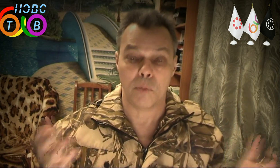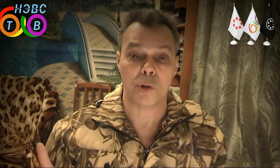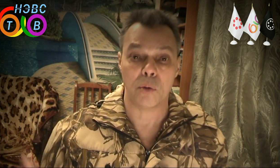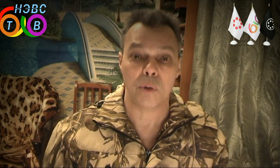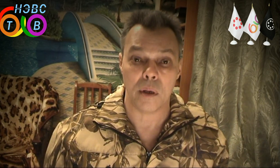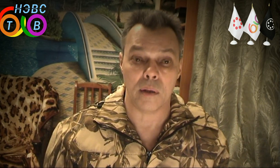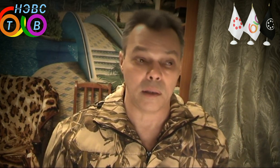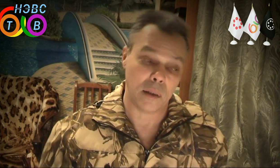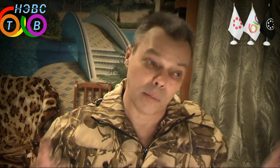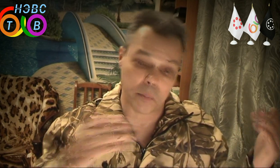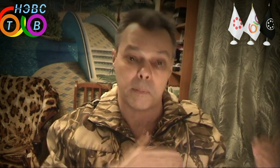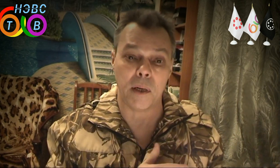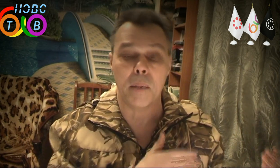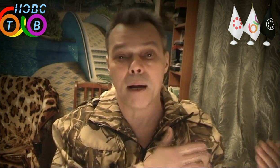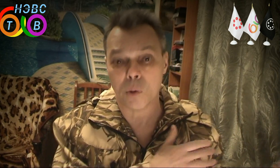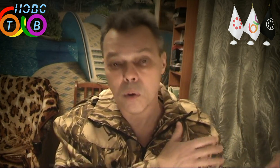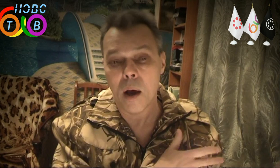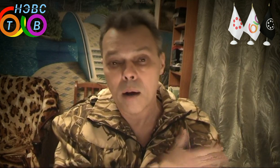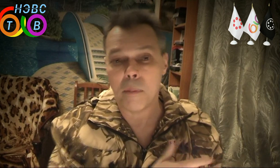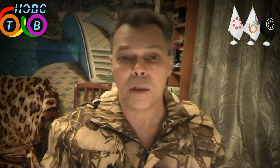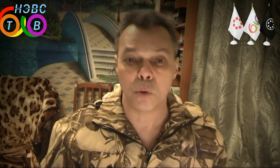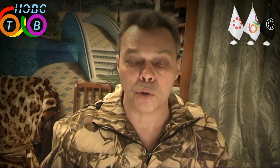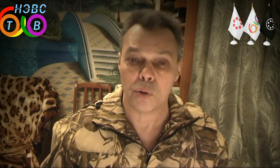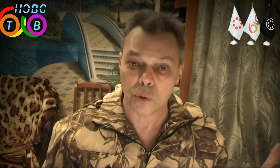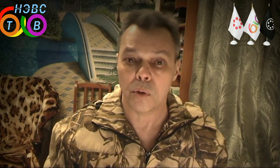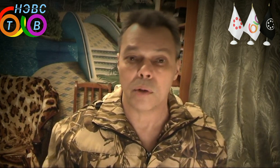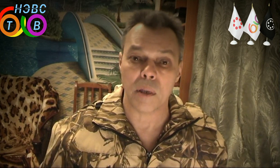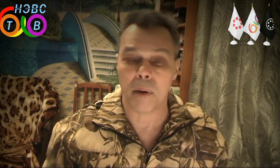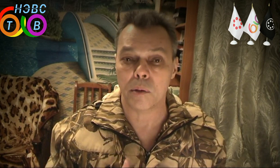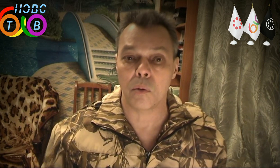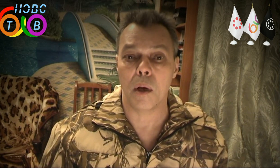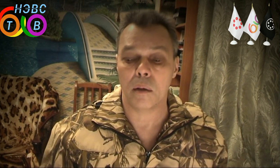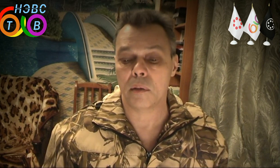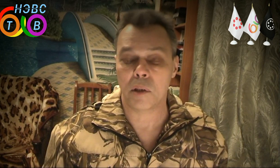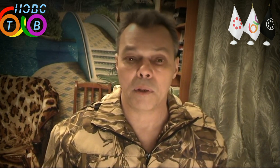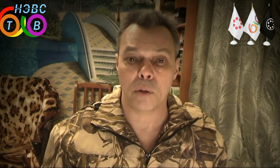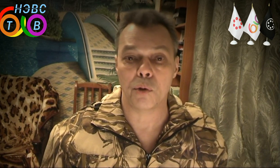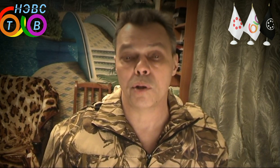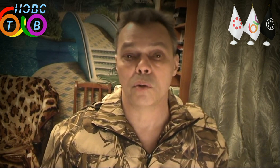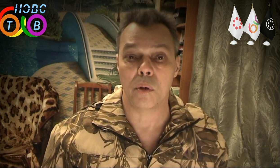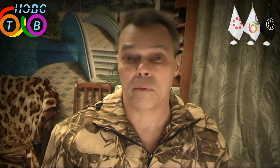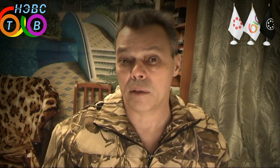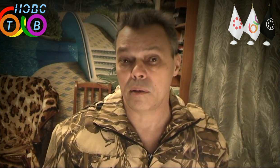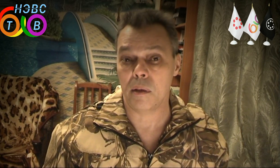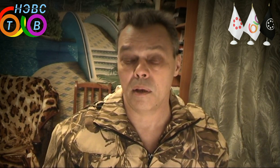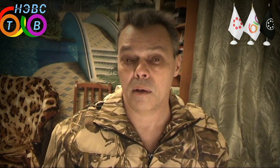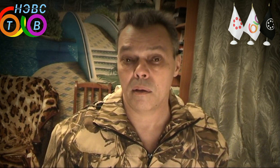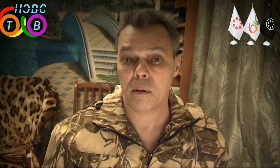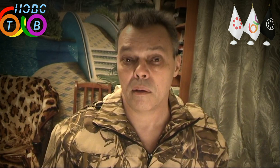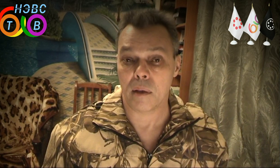немножко другие. Надо тогда, может, посмотреть на практику предыдущую историю, да, на практику нашей предыдущей истории в России, когда